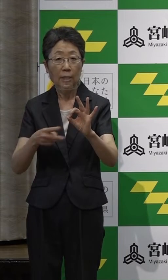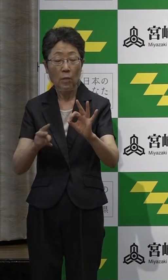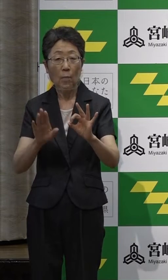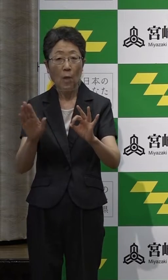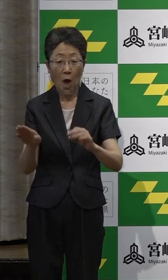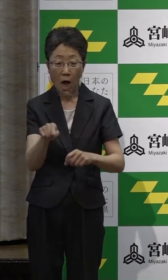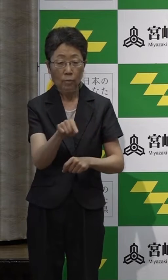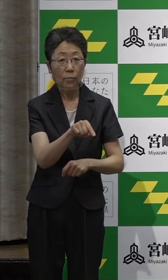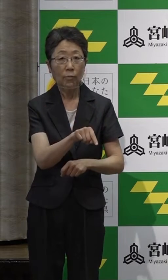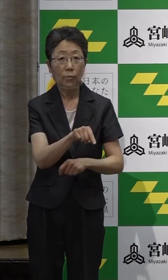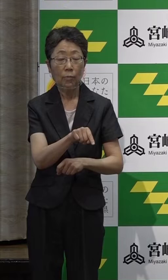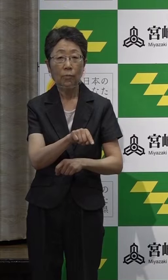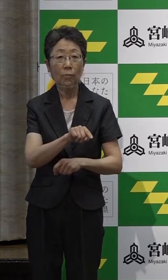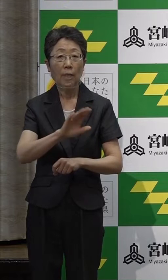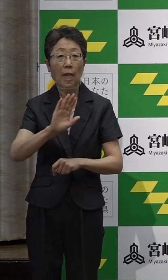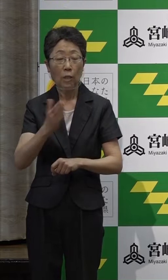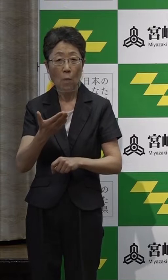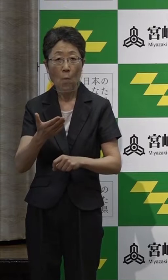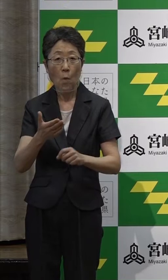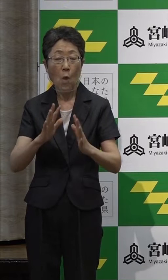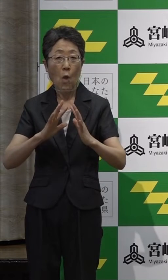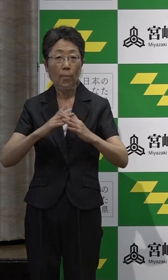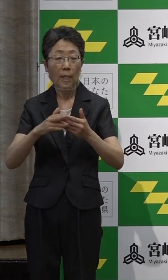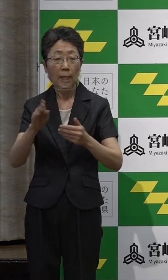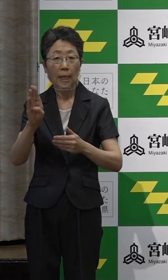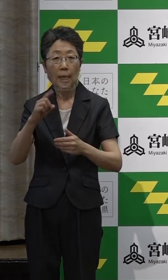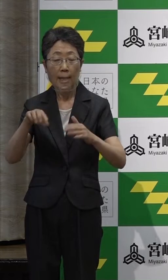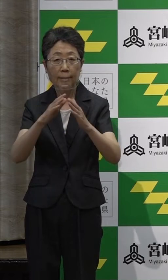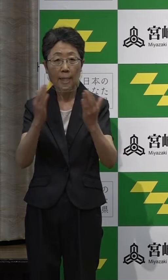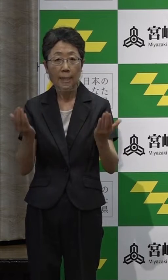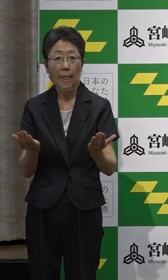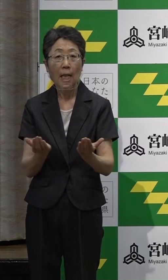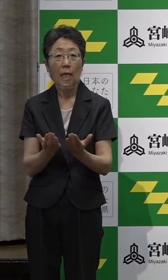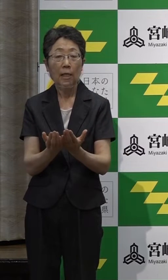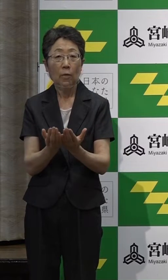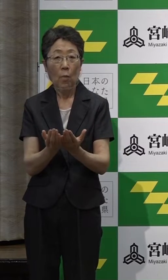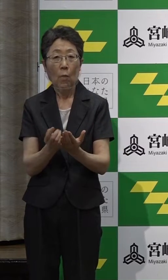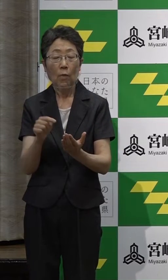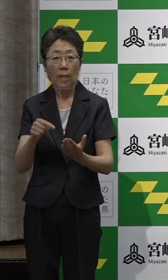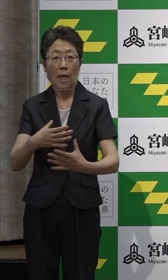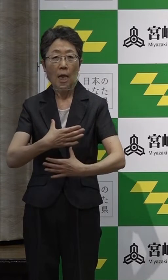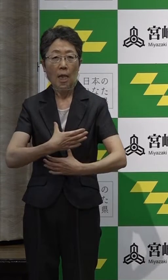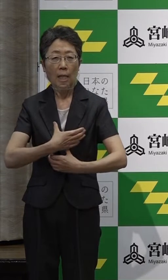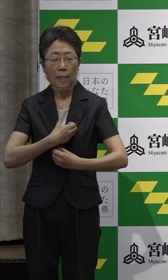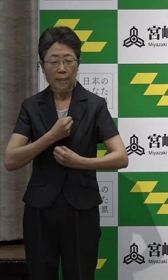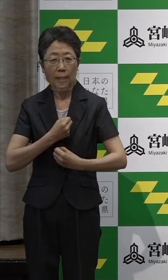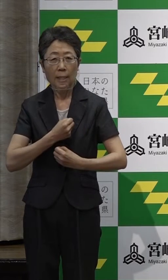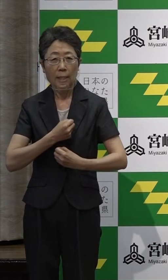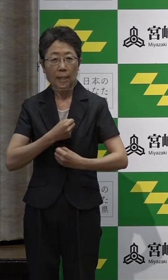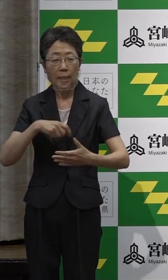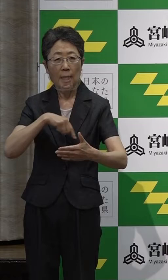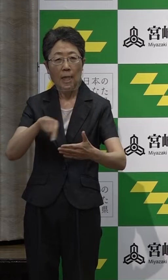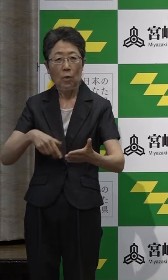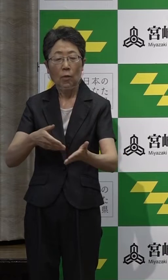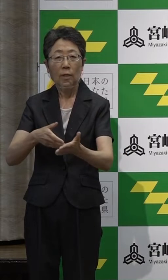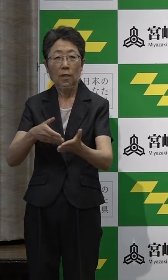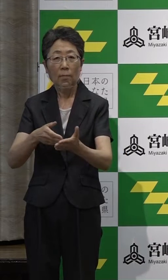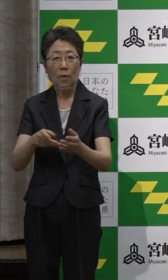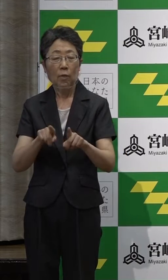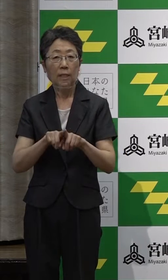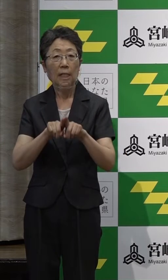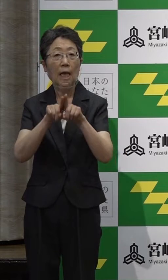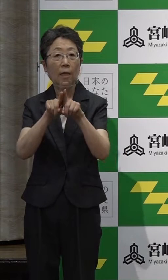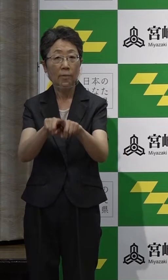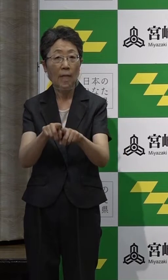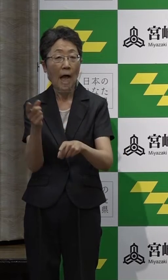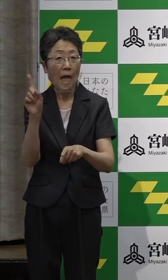が、県全体の状況を踏まえた、まあ、県としての強い危機感もご説明をしながら明日そのウェブ